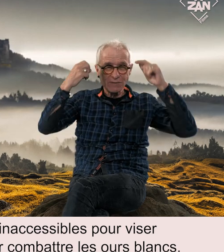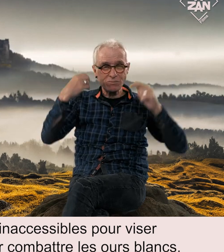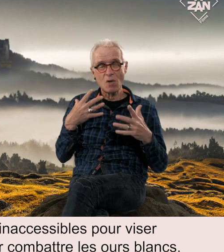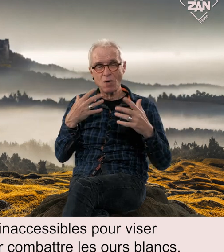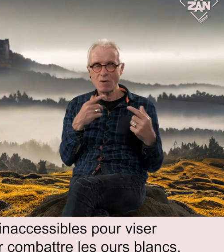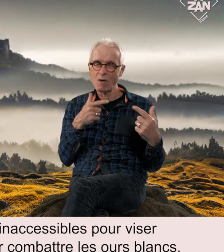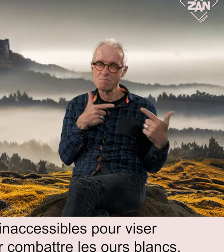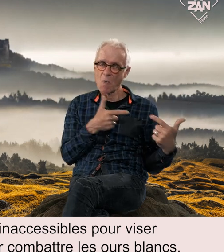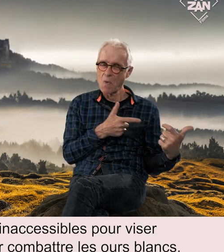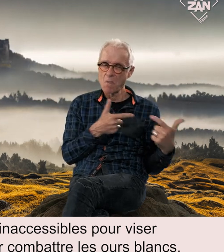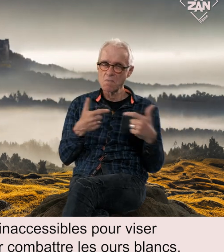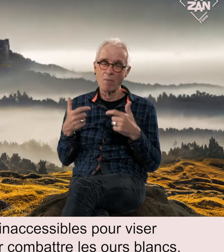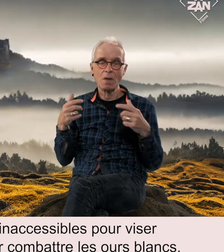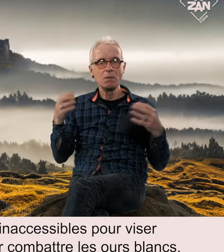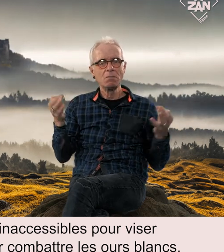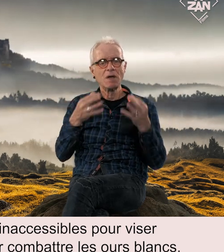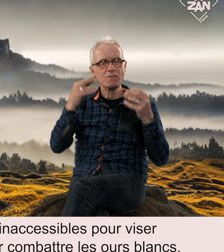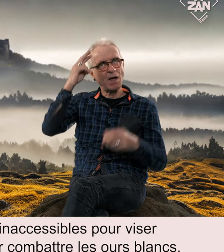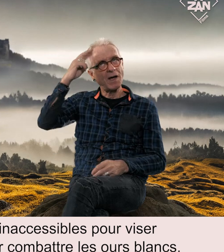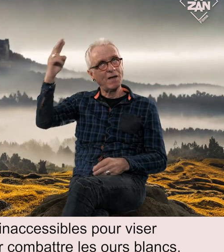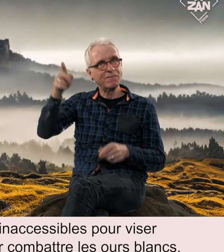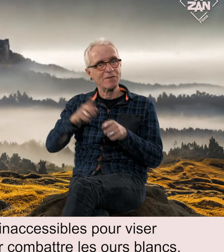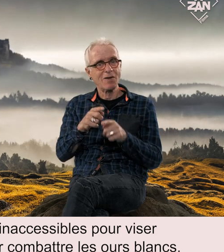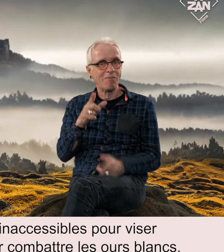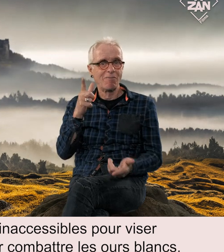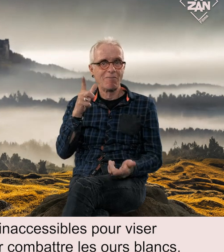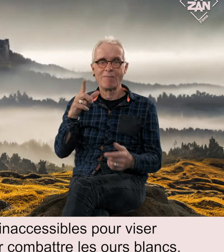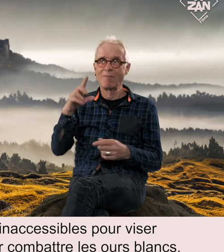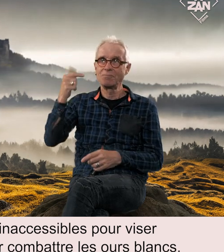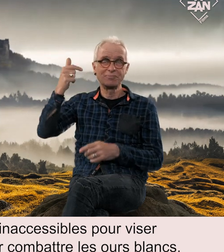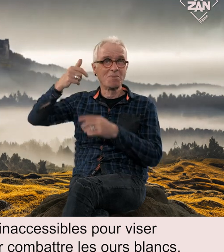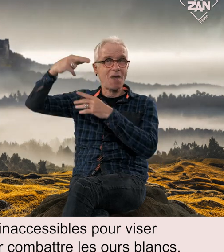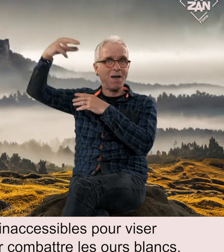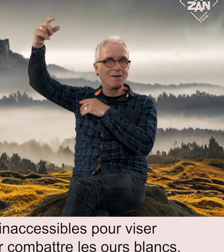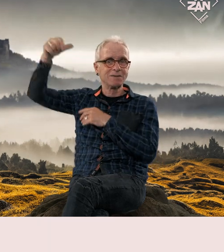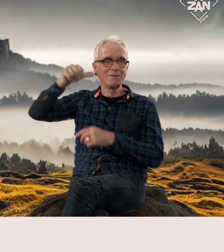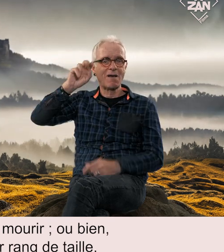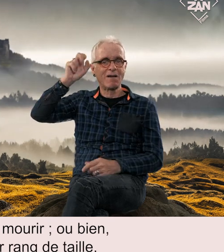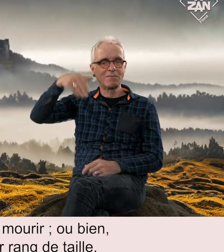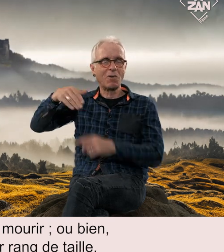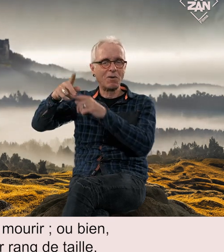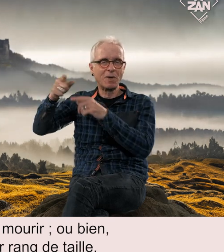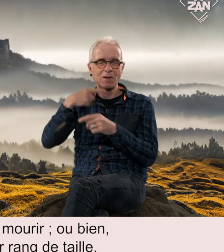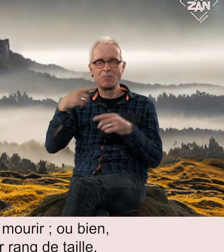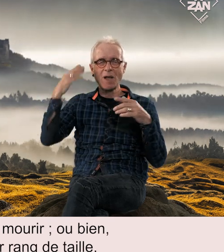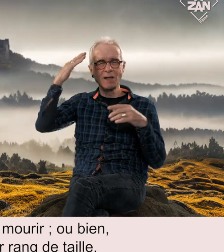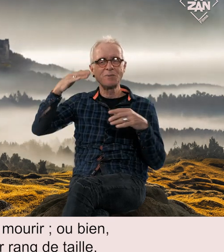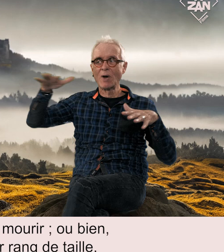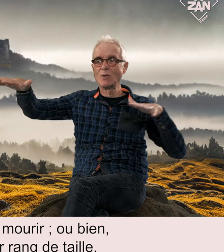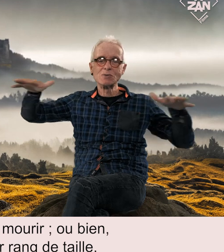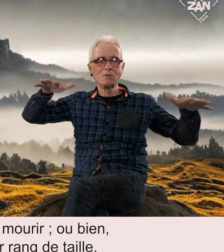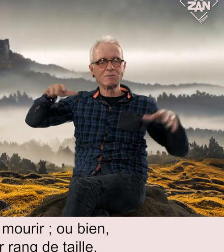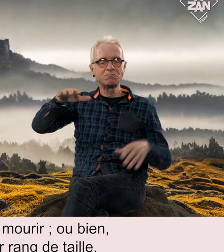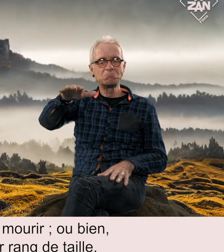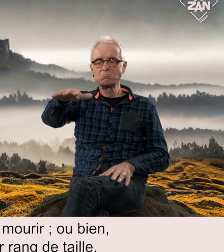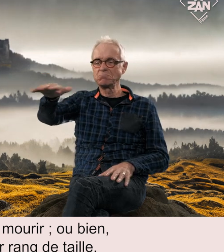Quelquefois, dans un rêve, il se voyait comme notre père Adam au milieu du paradis, entre toutes les bêtes. En allongeant le bras, il les faisait